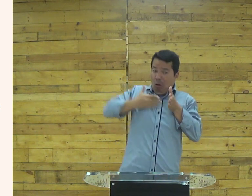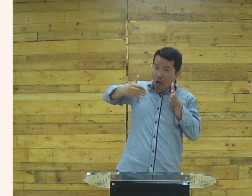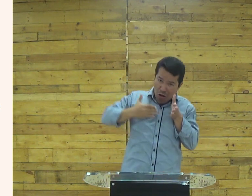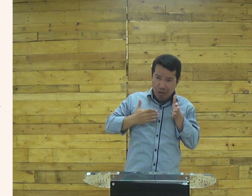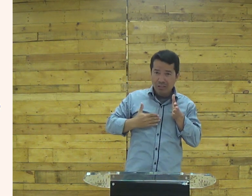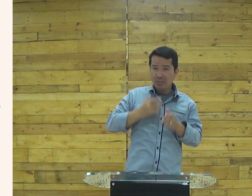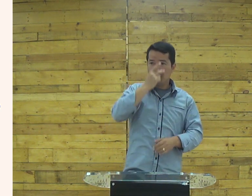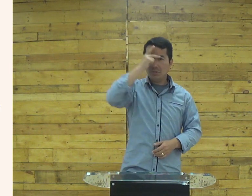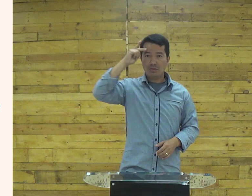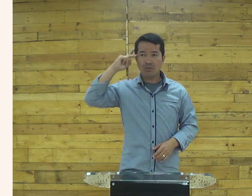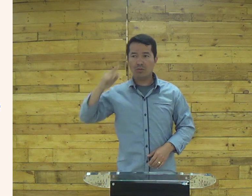todas as pessoas.